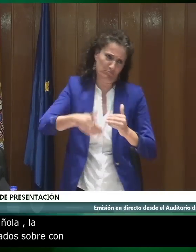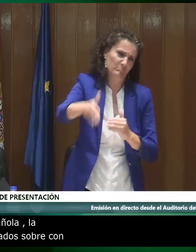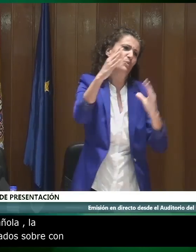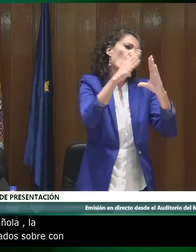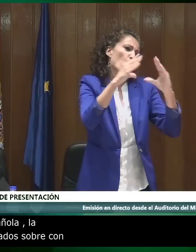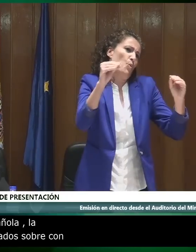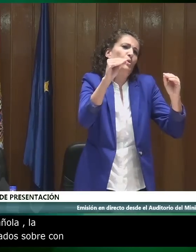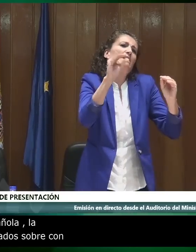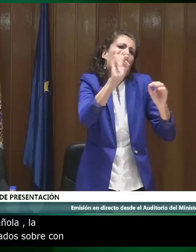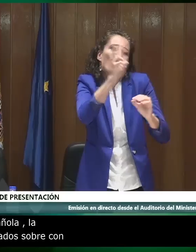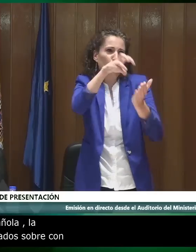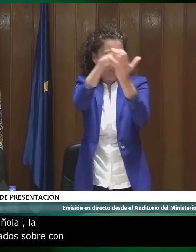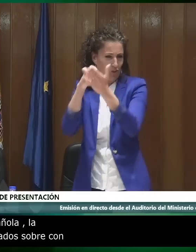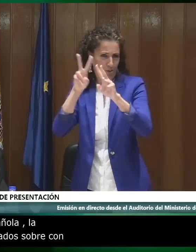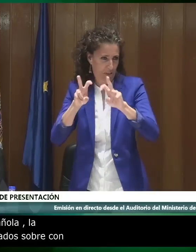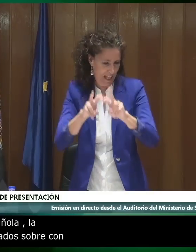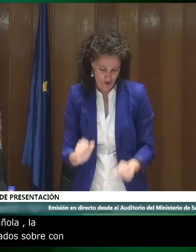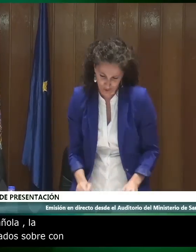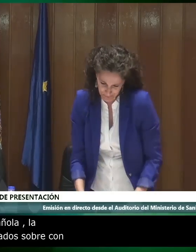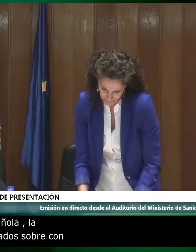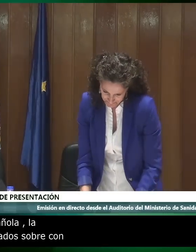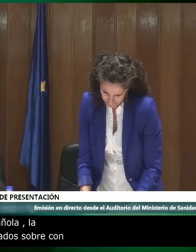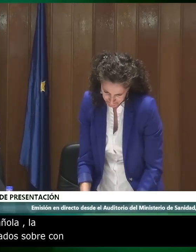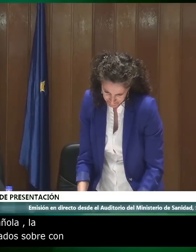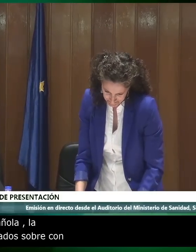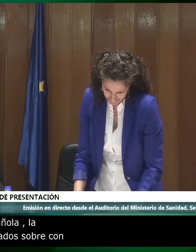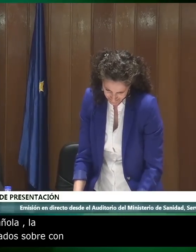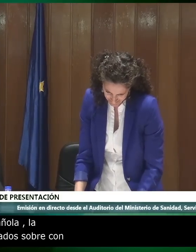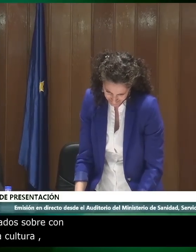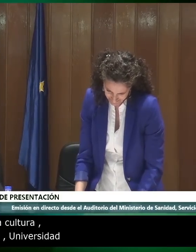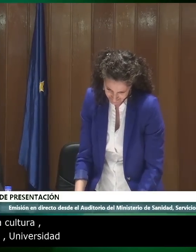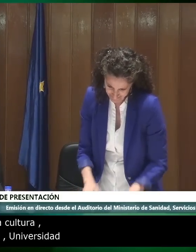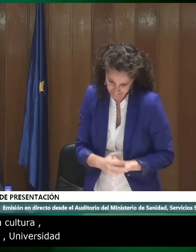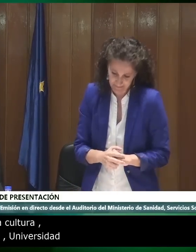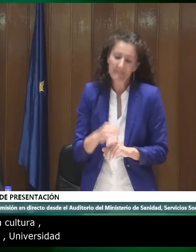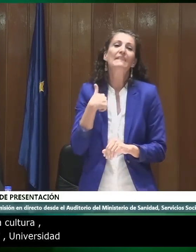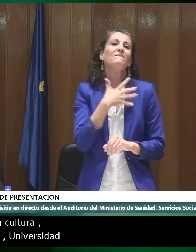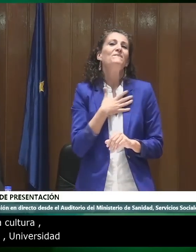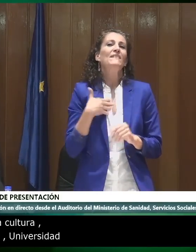nuevos acuerdos también con otras universidades y o con otros centros de investigación.